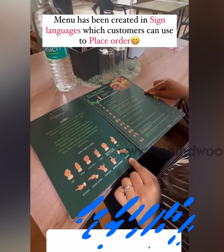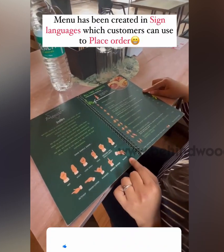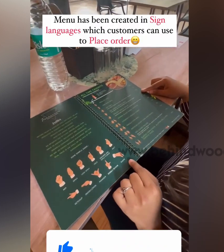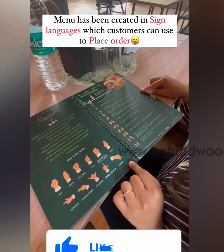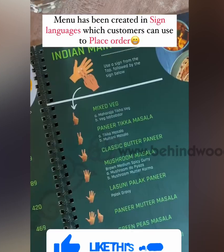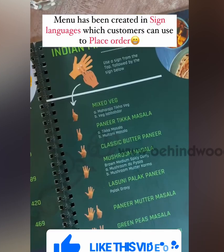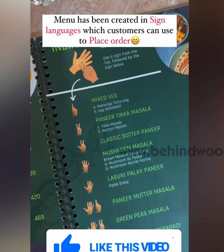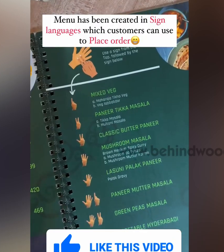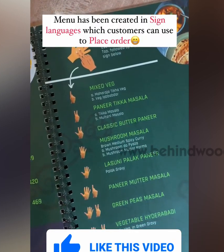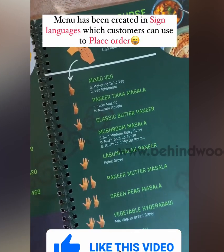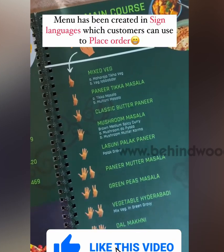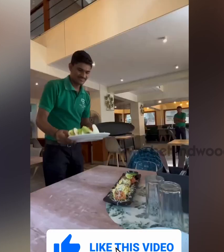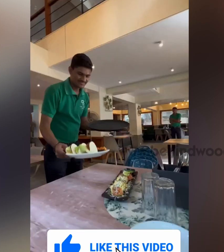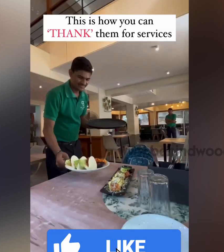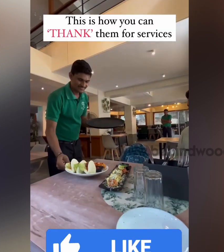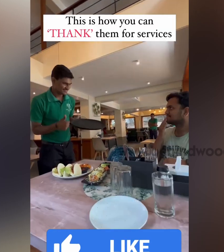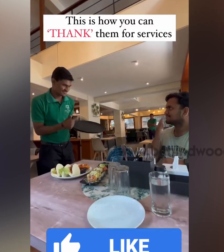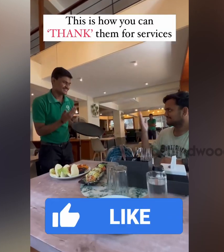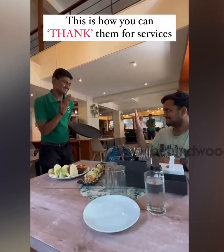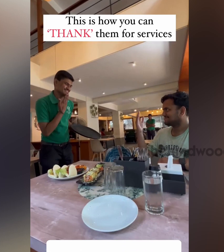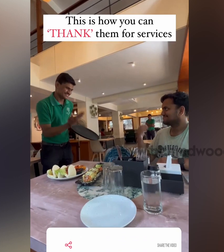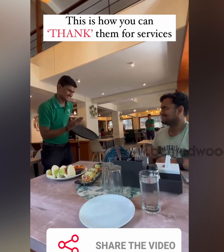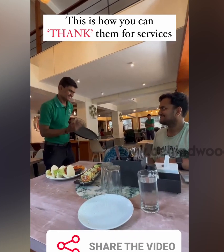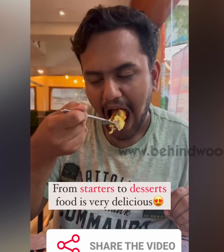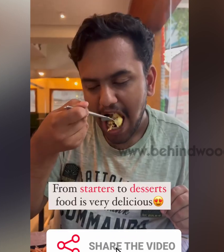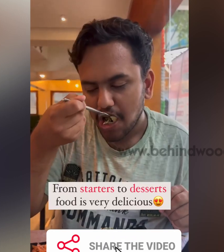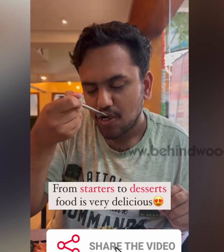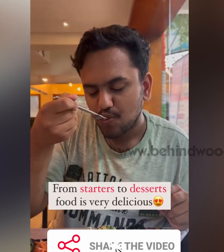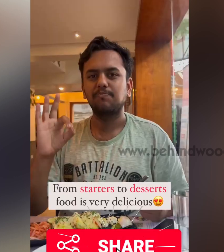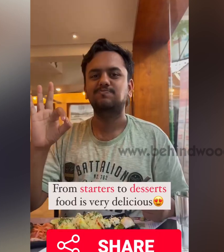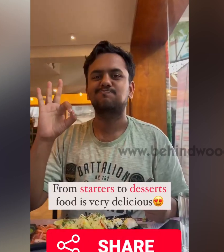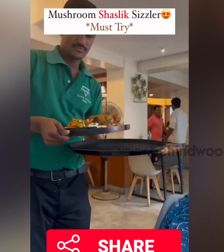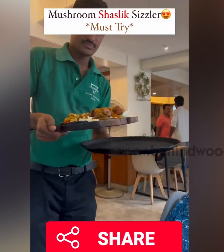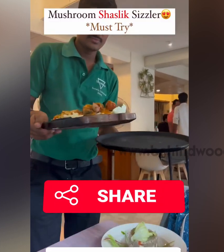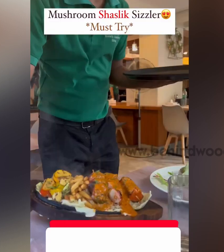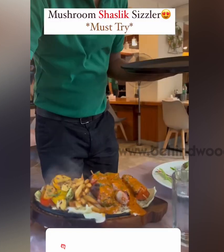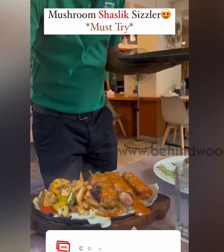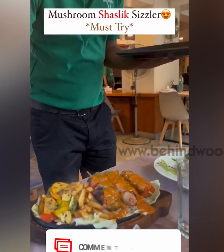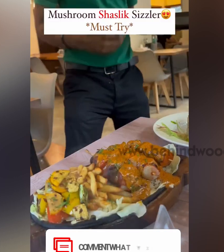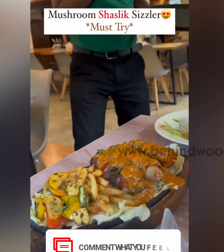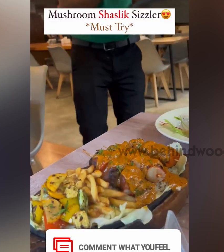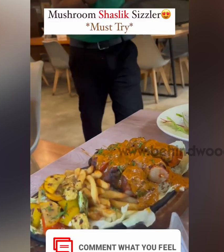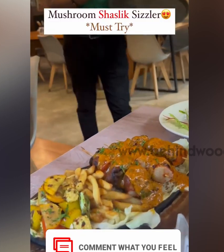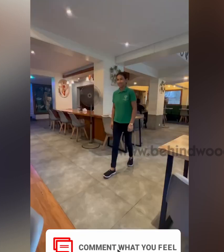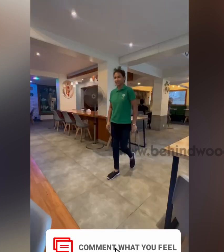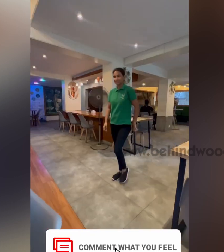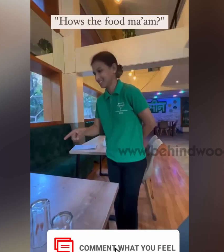കാണിക്കണമെന്ന് വൃത്തിയായിട്ട് ഓരോ ഭക്ഷണത്തിന്റെയും തൊട്ടപ്പുറത്ത് വരച്ചു വെച്ചിട്ടുണ്ട്. അതുകൊണ്ട് തന്നെ ഈ റെസ്റ്റോറന്റിൽ പോയാലും നിങ്ങൾക്ക് ഭക്ഷണം ഓർഡർ ചെയ്യാൻ